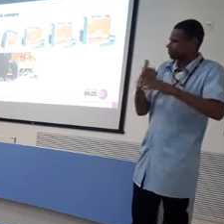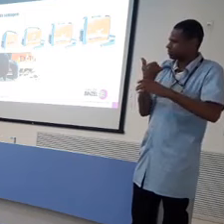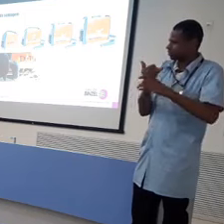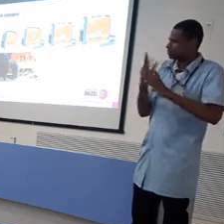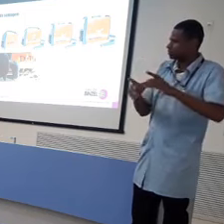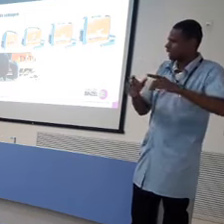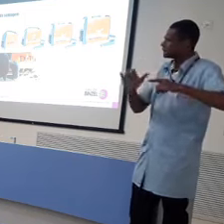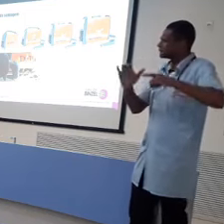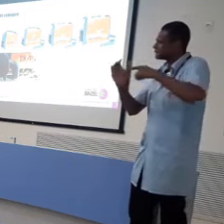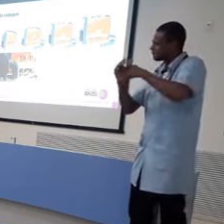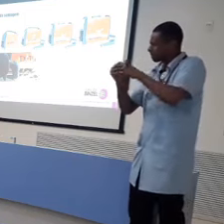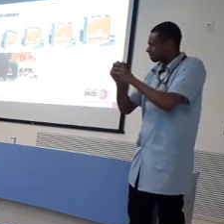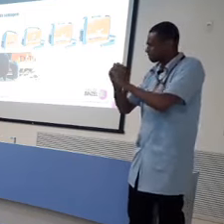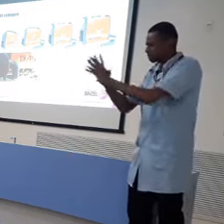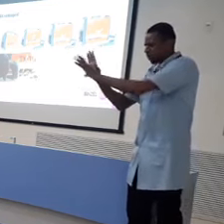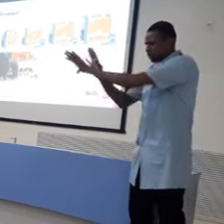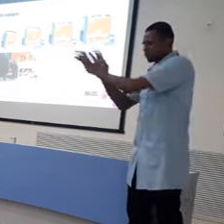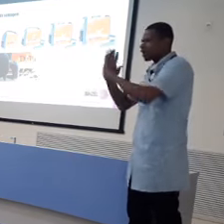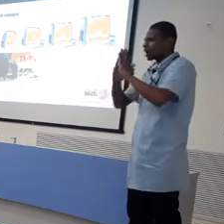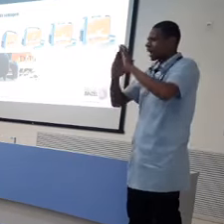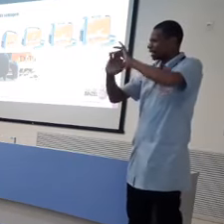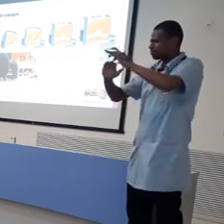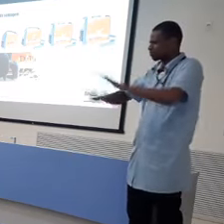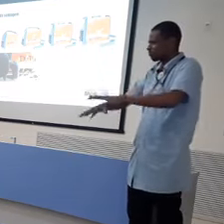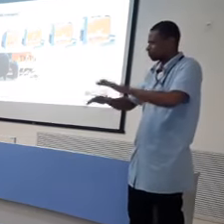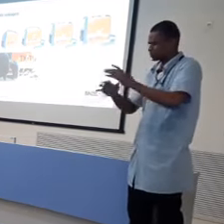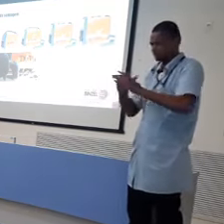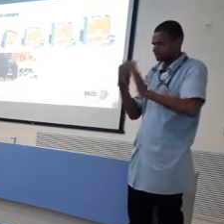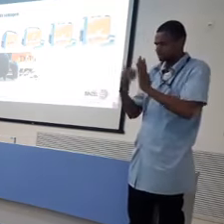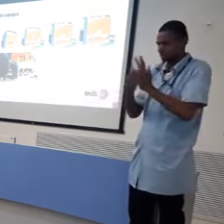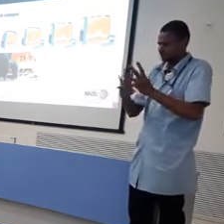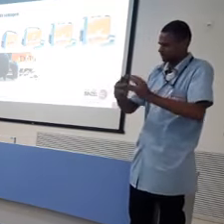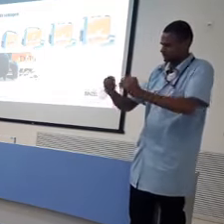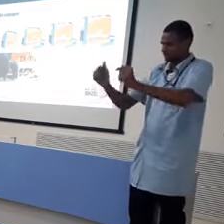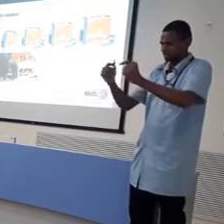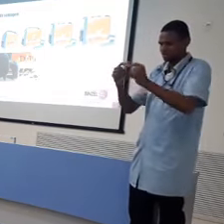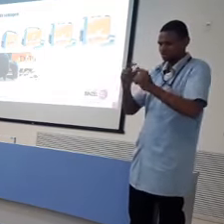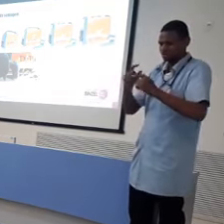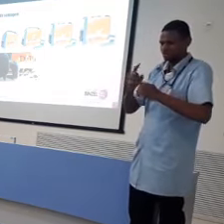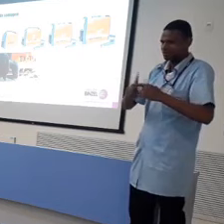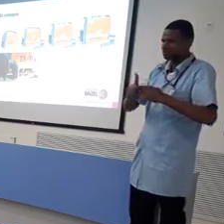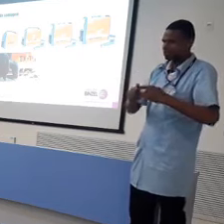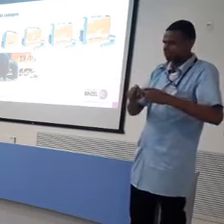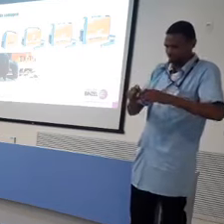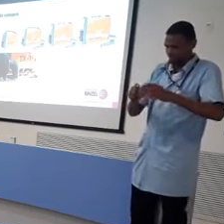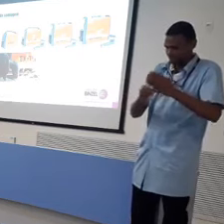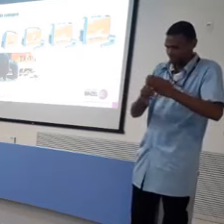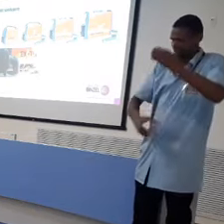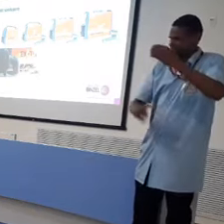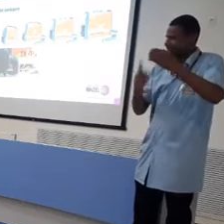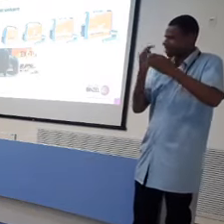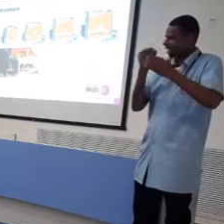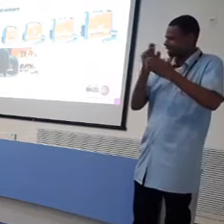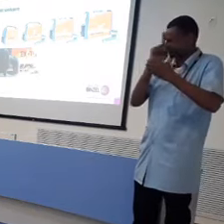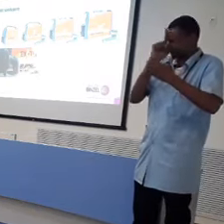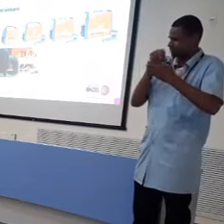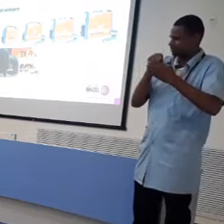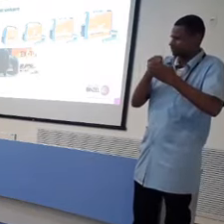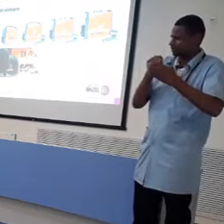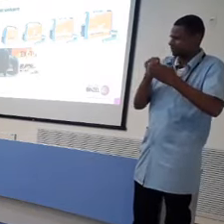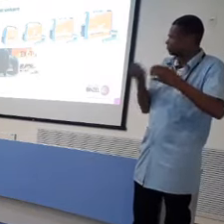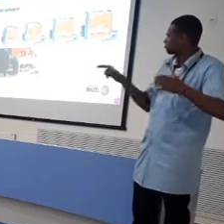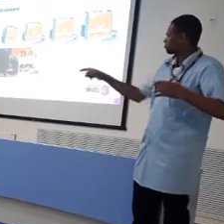por exemplo. A do oxigênio saiu, catou na casa, catou na estrutura e acabou derrubando uma casa. Então, você